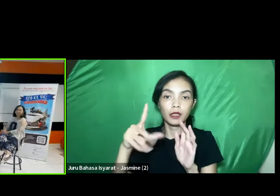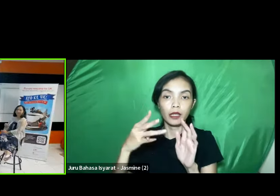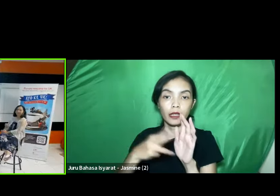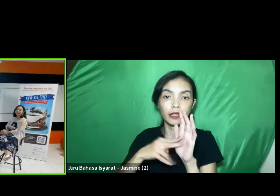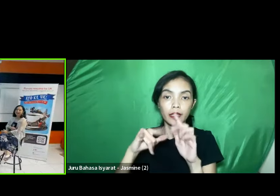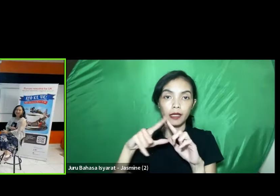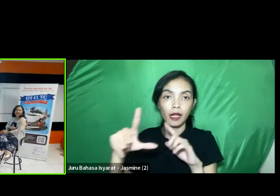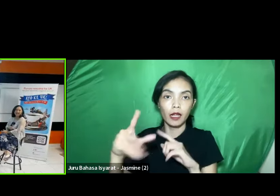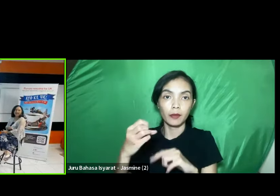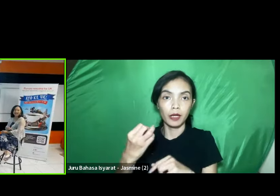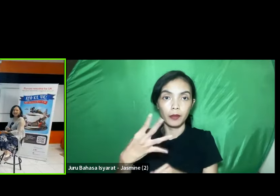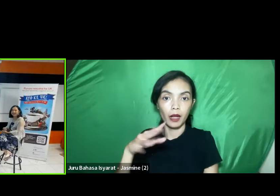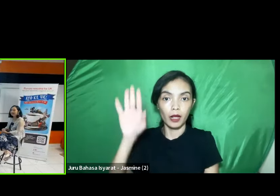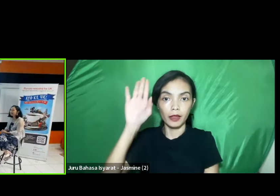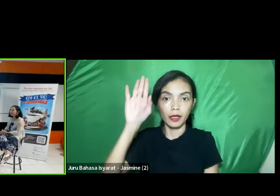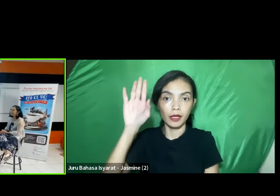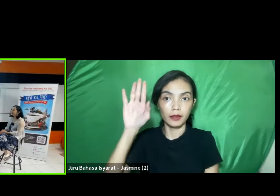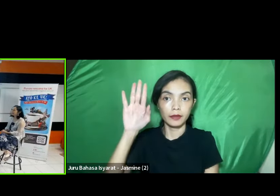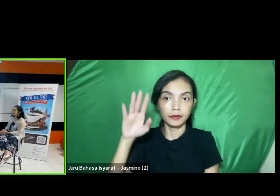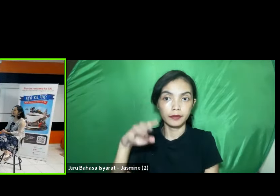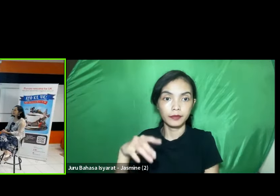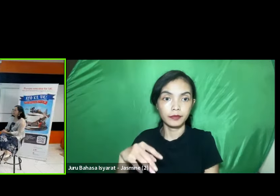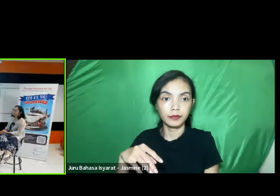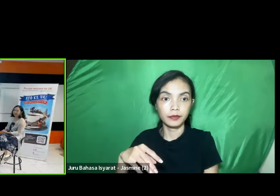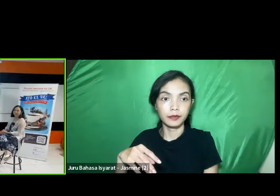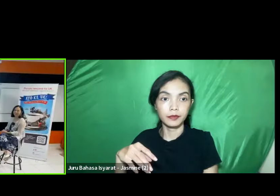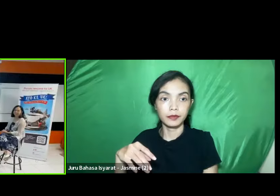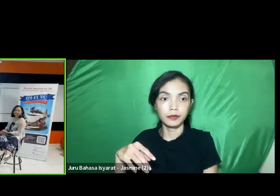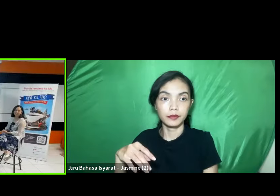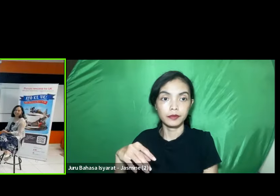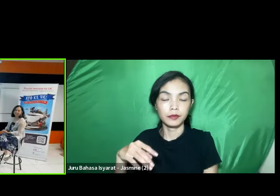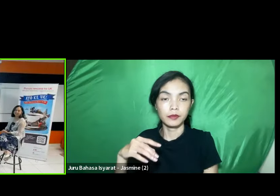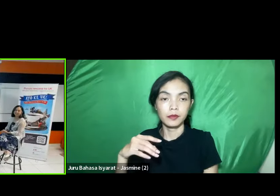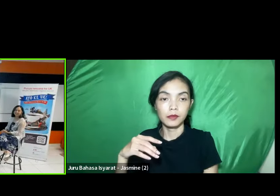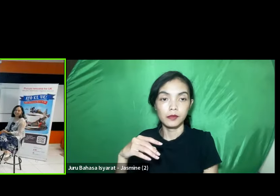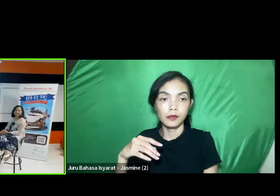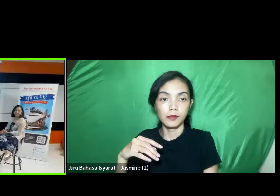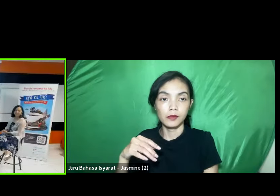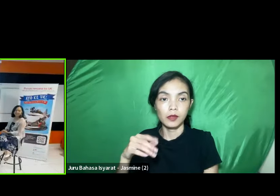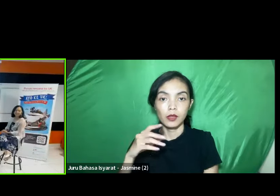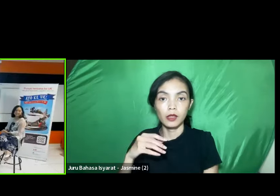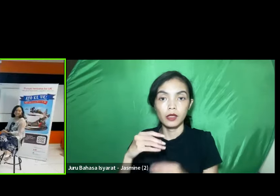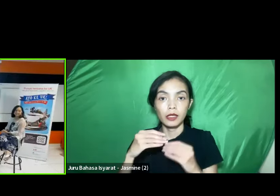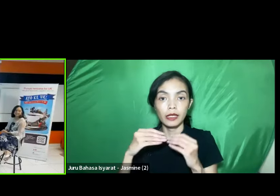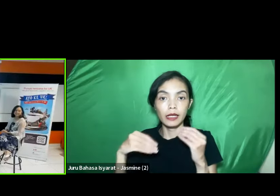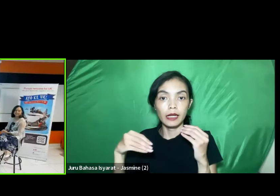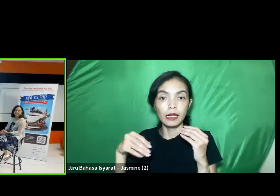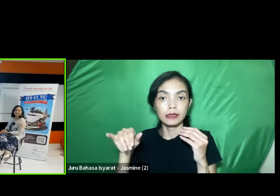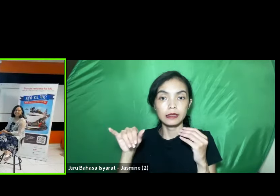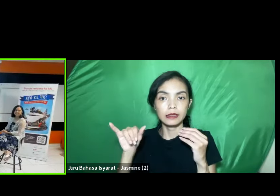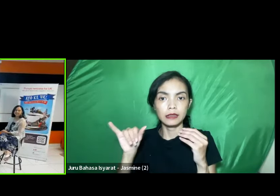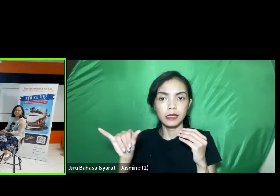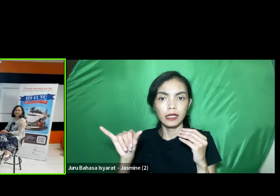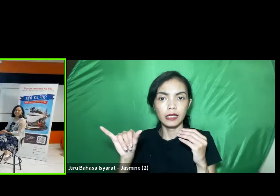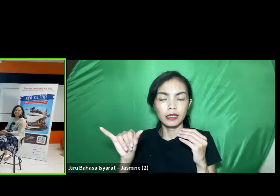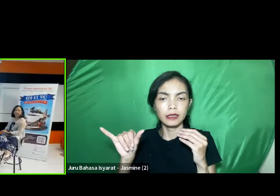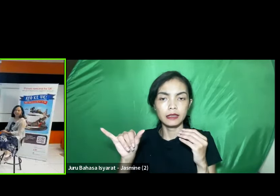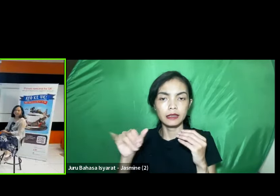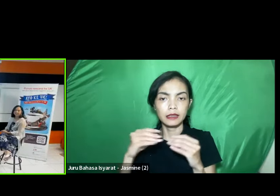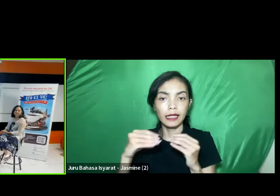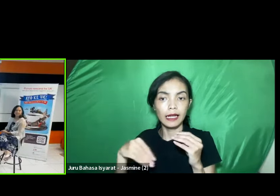milenial yaial itu cumamp Iya Yang Yang y ada eh gen